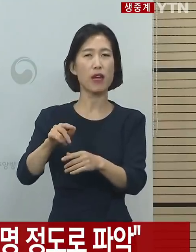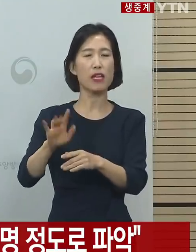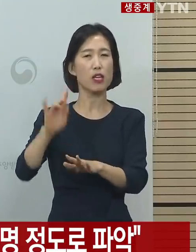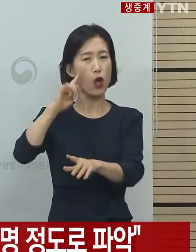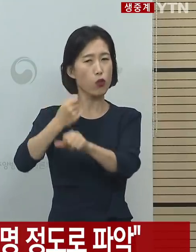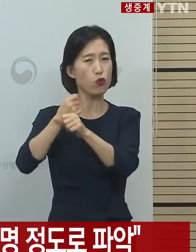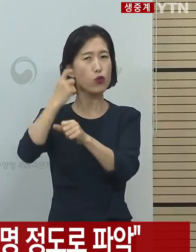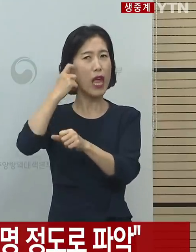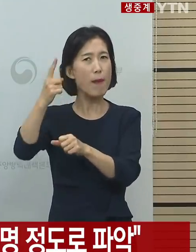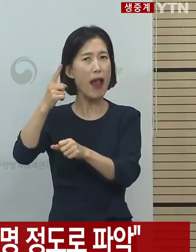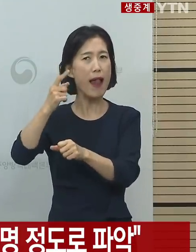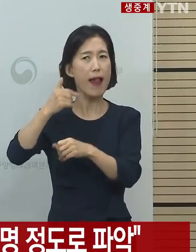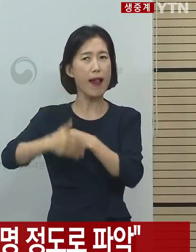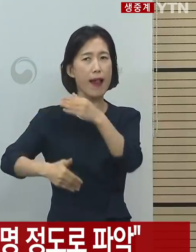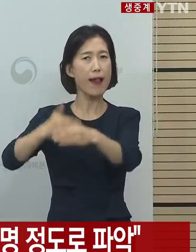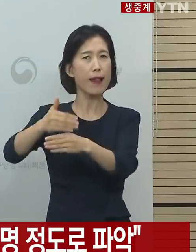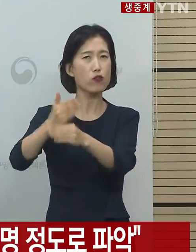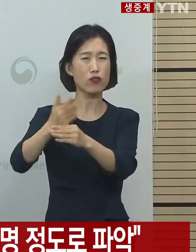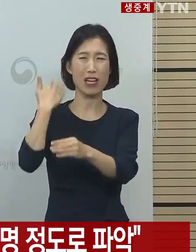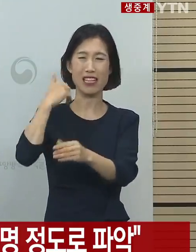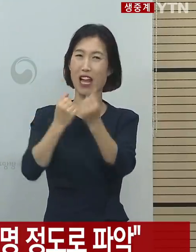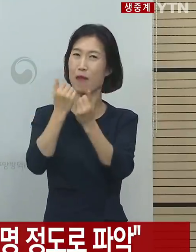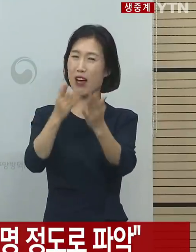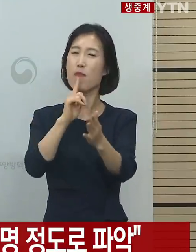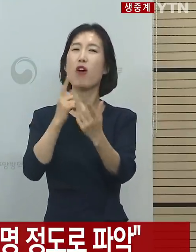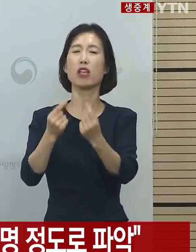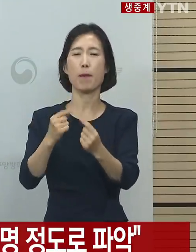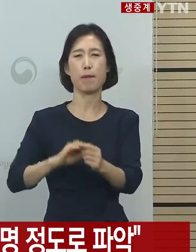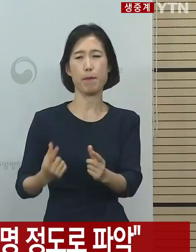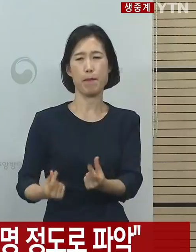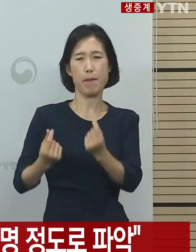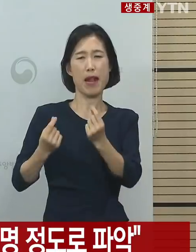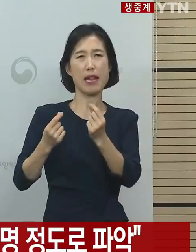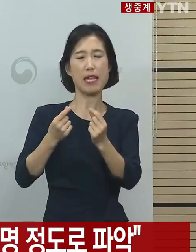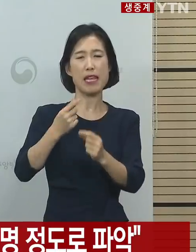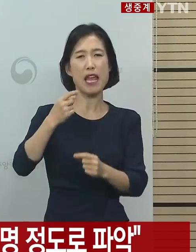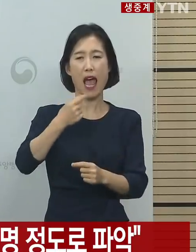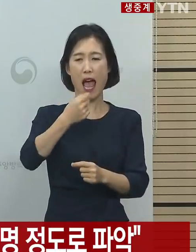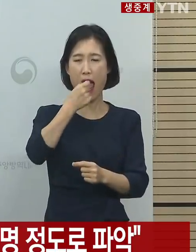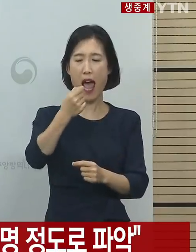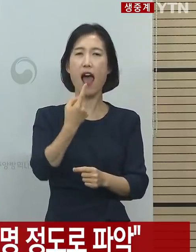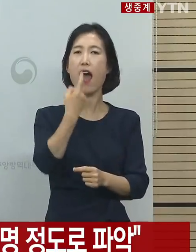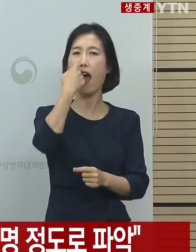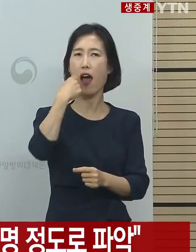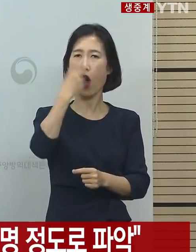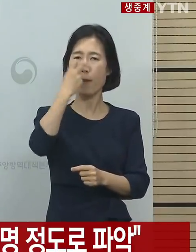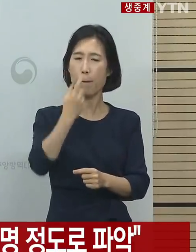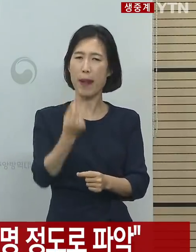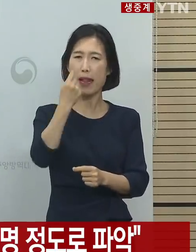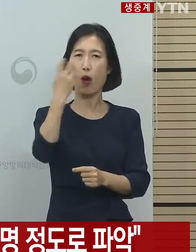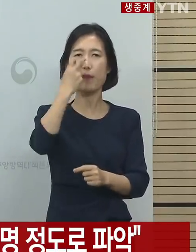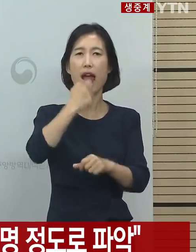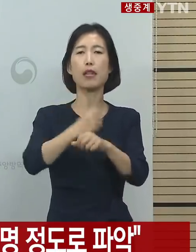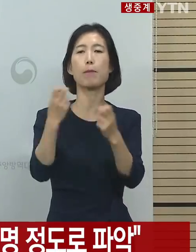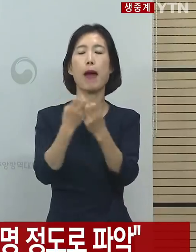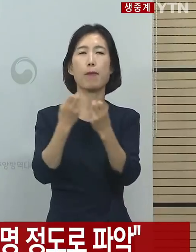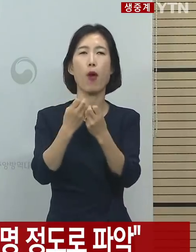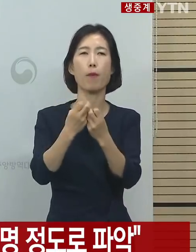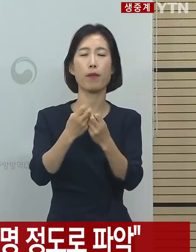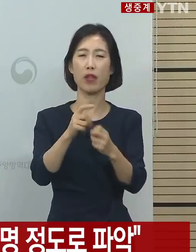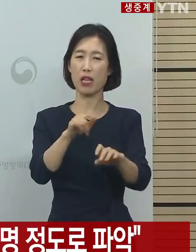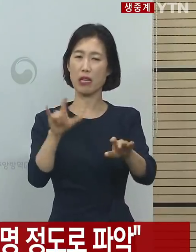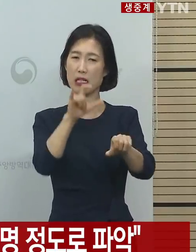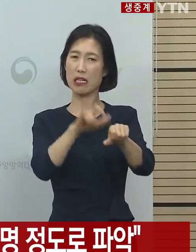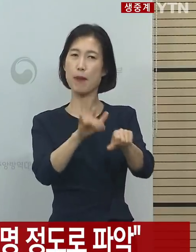R&D가 진행되는 거는 여러 번 말씀드렸지만 신속 진단제를 포함한 진단법을 개선하는 진단에 관련된